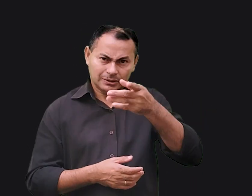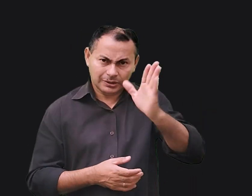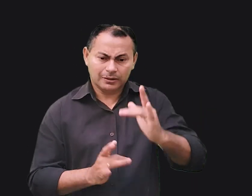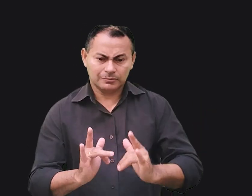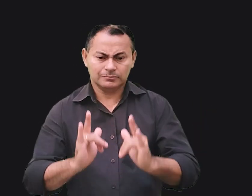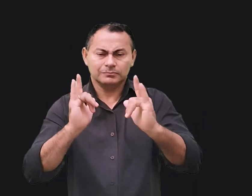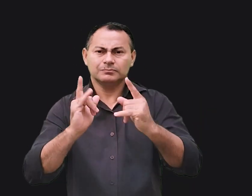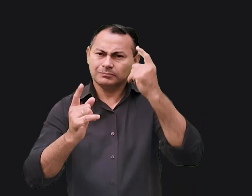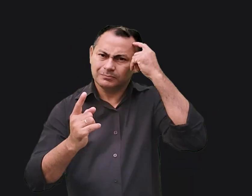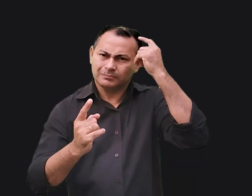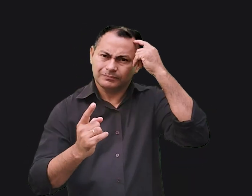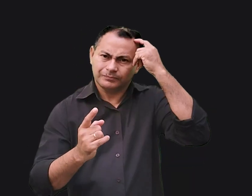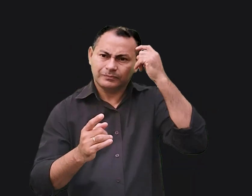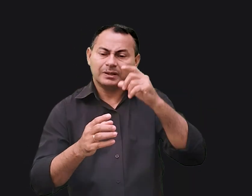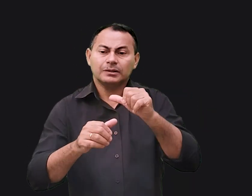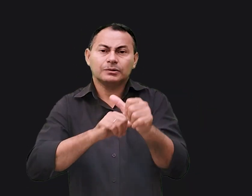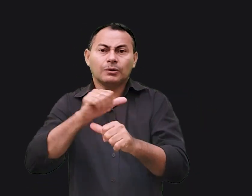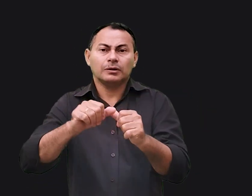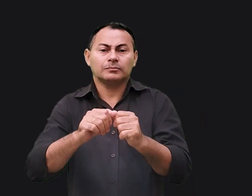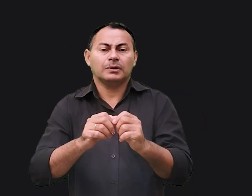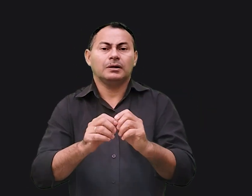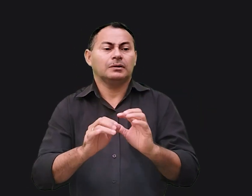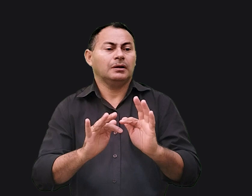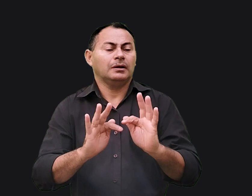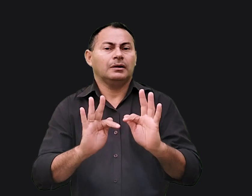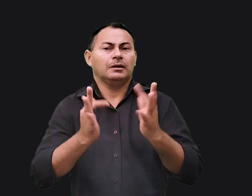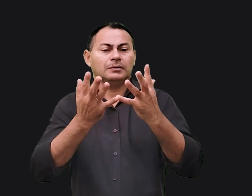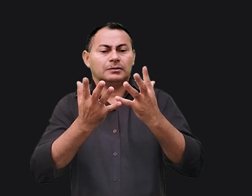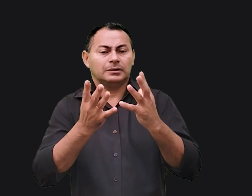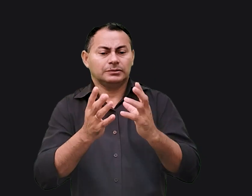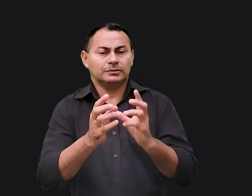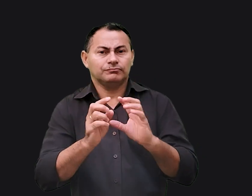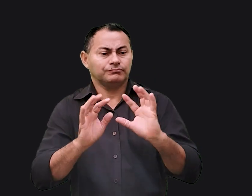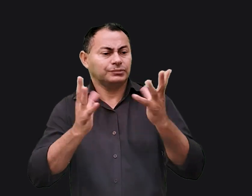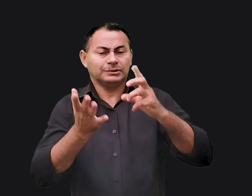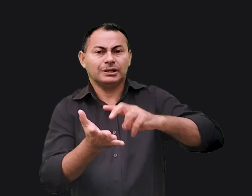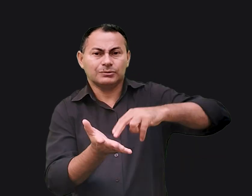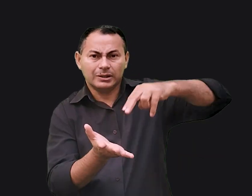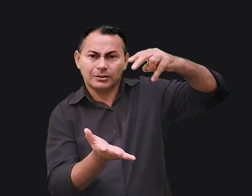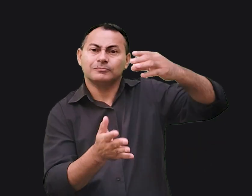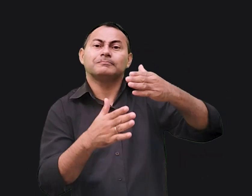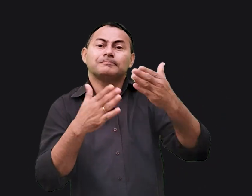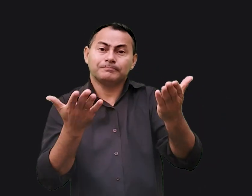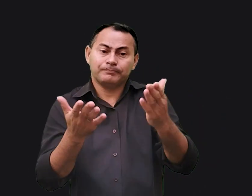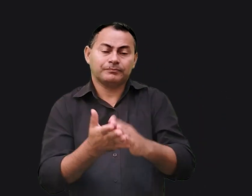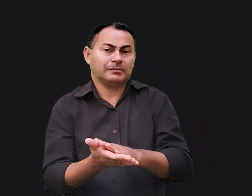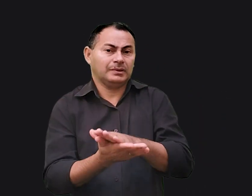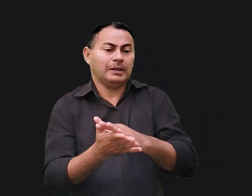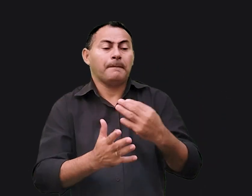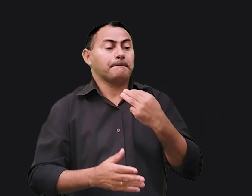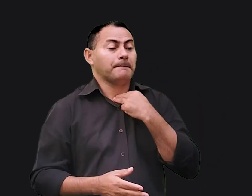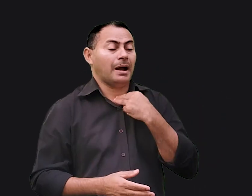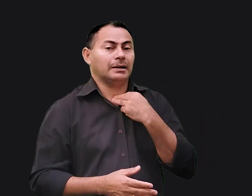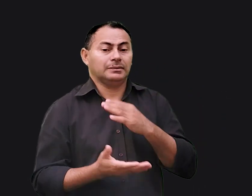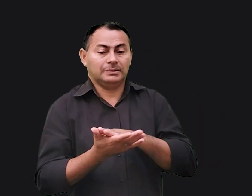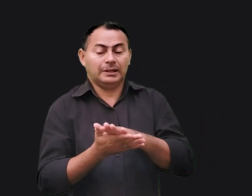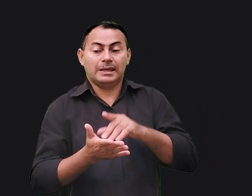algum velório com a expectativa que se torne uma cerimônia de ressurreição? Pois é, nem Marta, nem